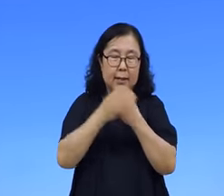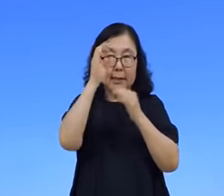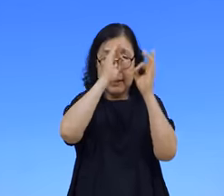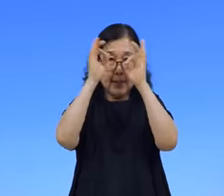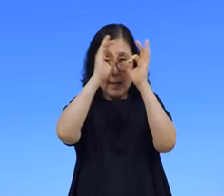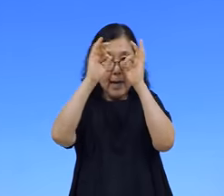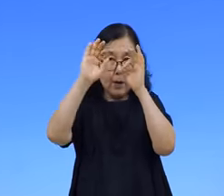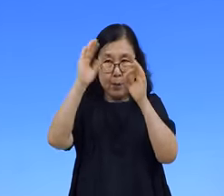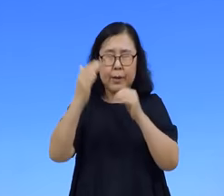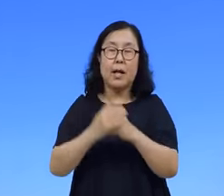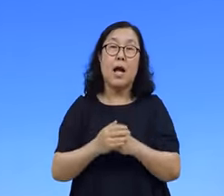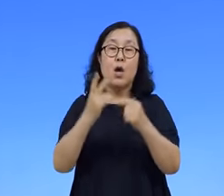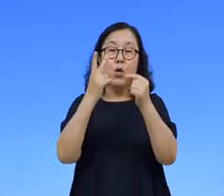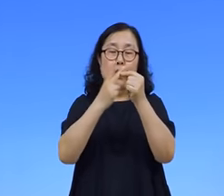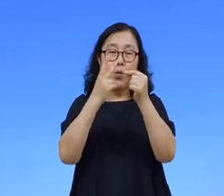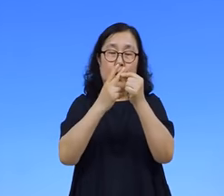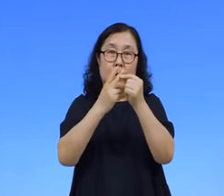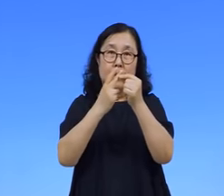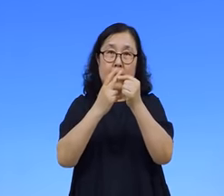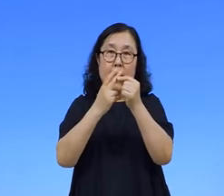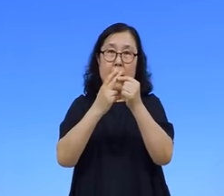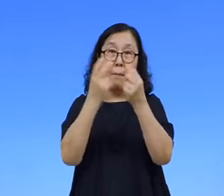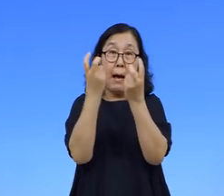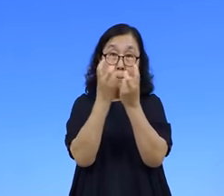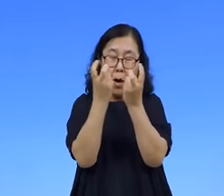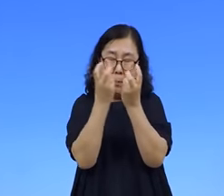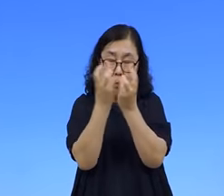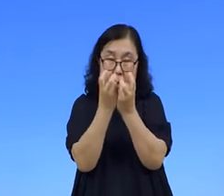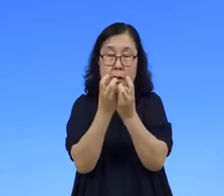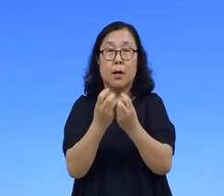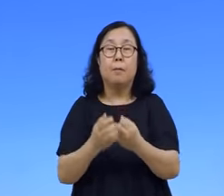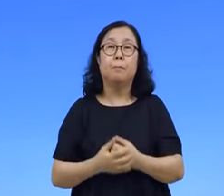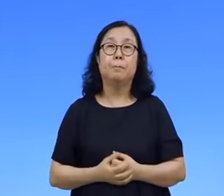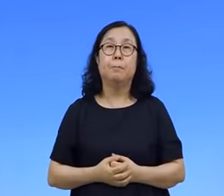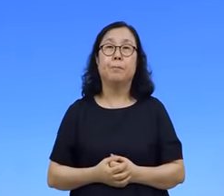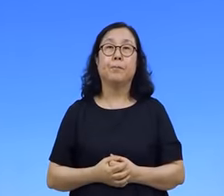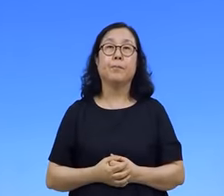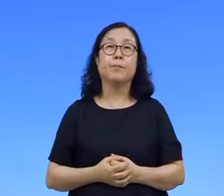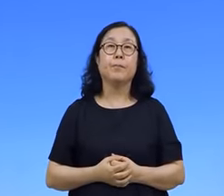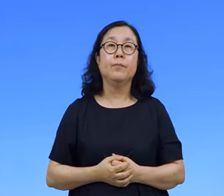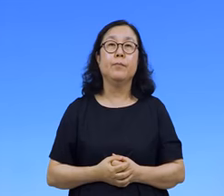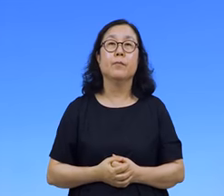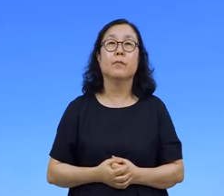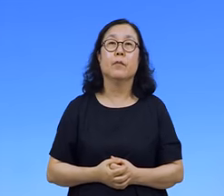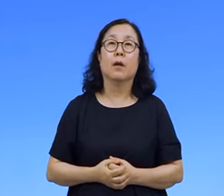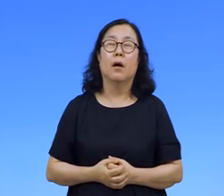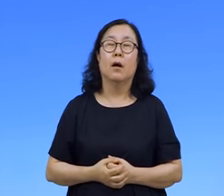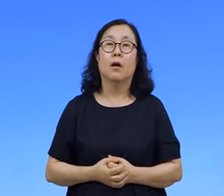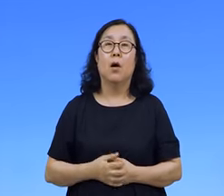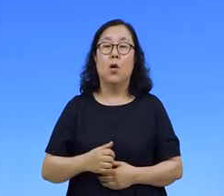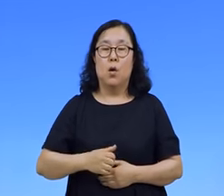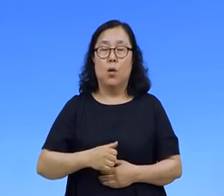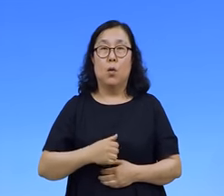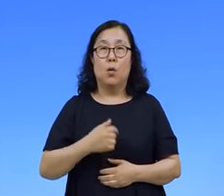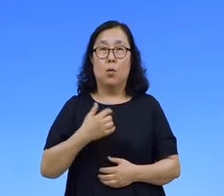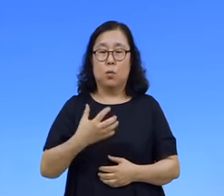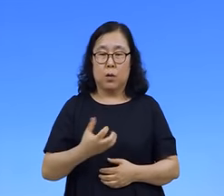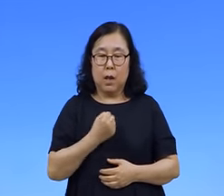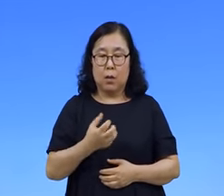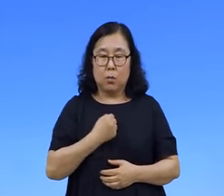번째 대안이고요. 그런가 하면은 두 번째 분노 조절을 위한 성경적인 대안이 하나 더 있는데 뭐냐,